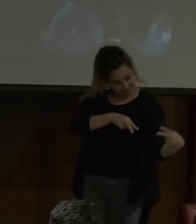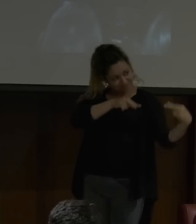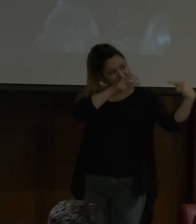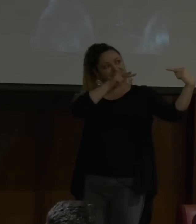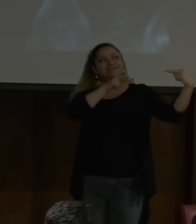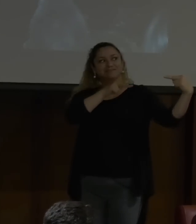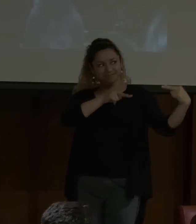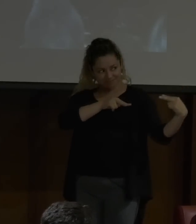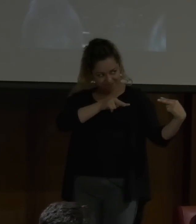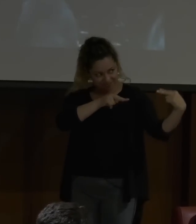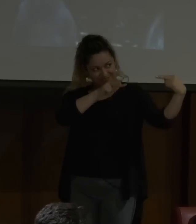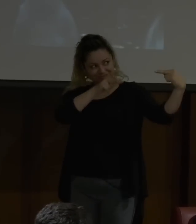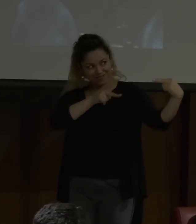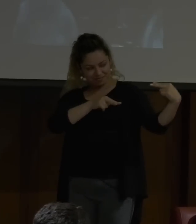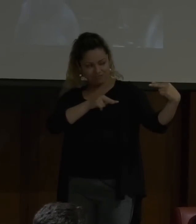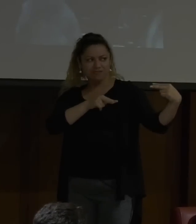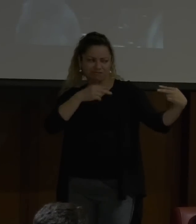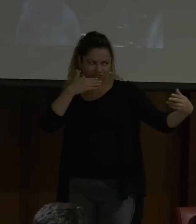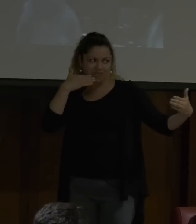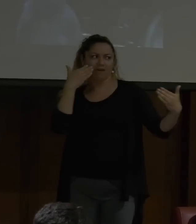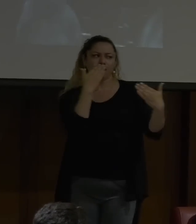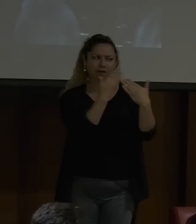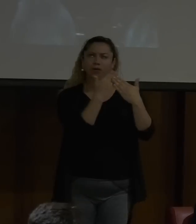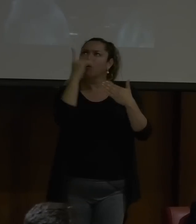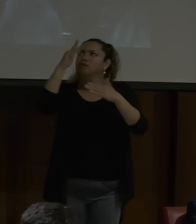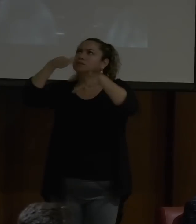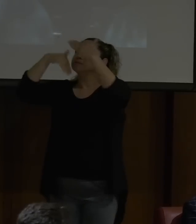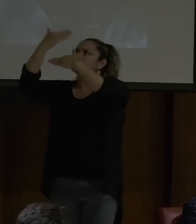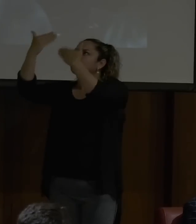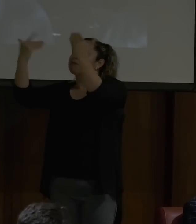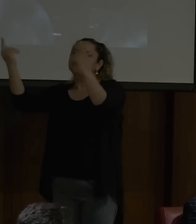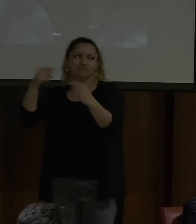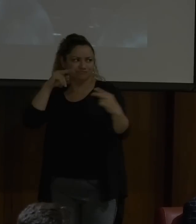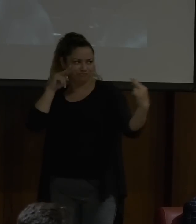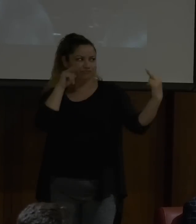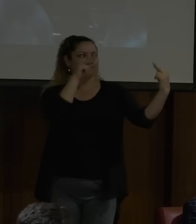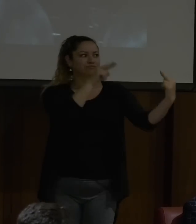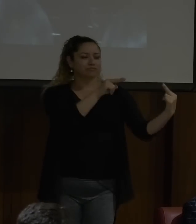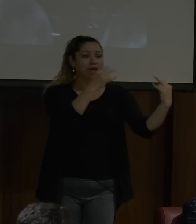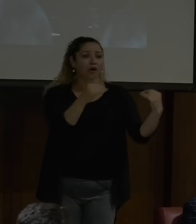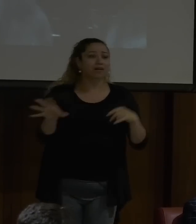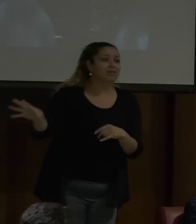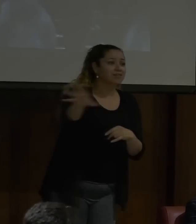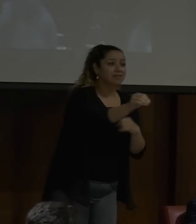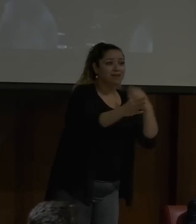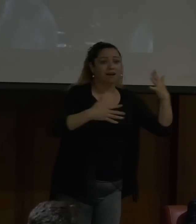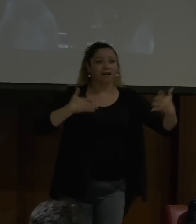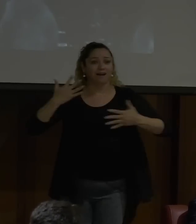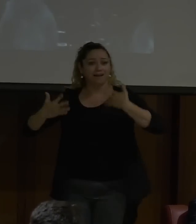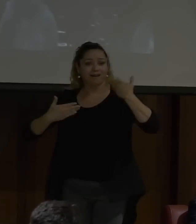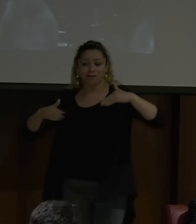anhelos y dice, gracias le doy al cielo, que viva alegre la sabana,